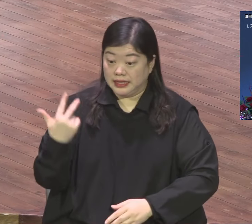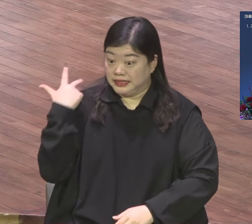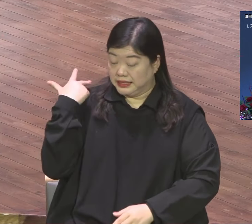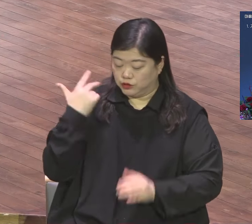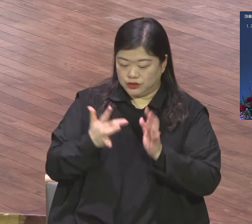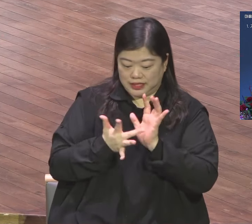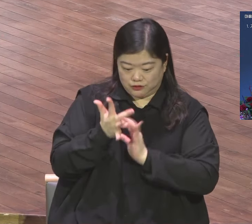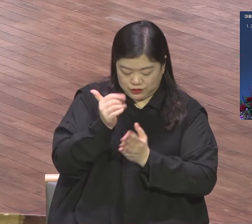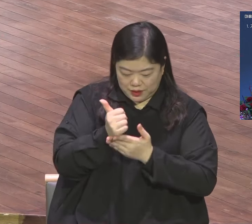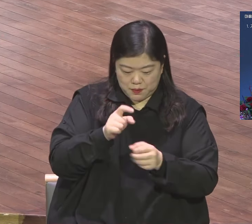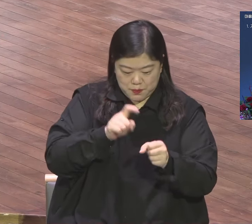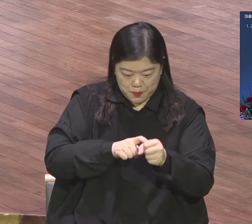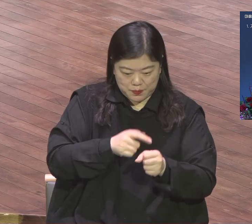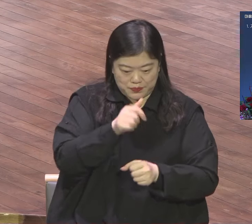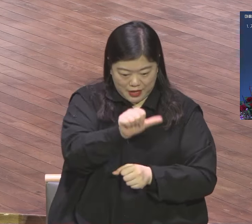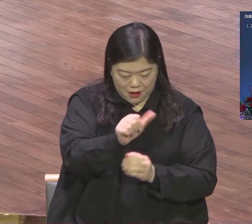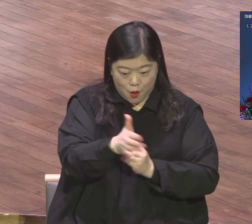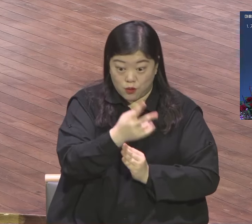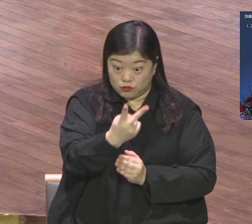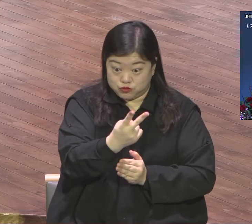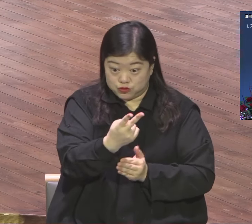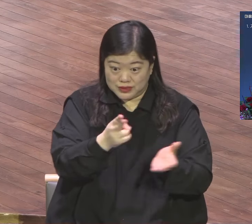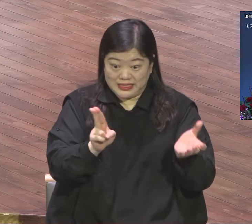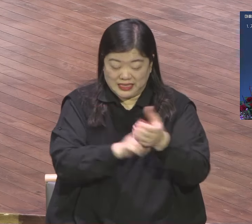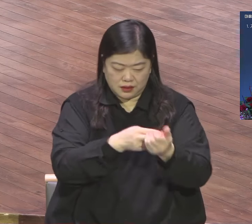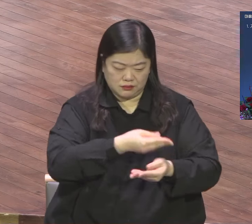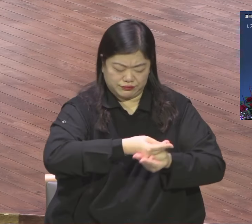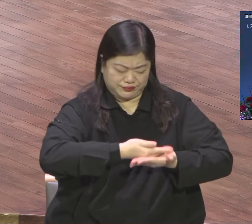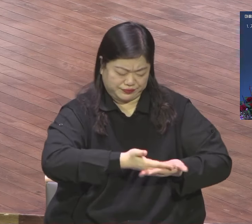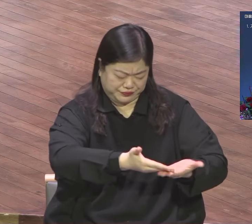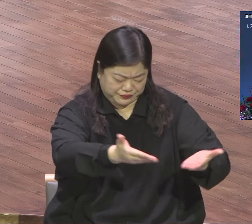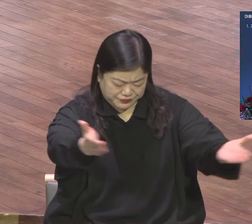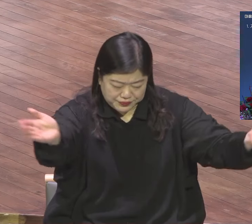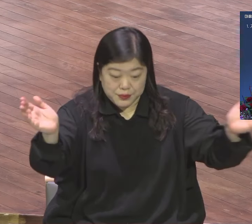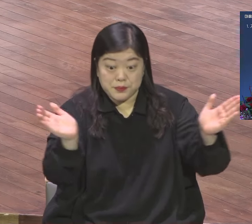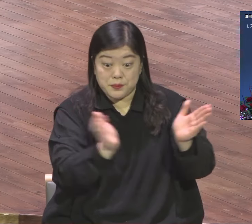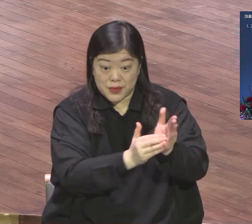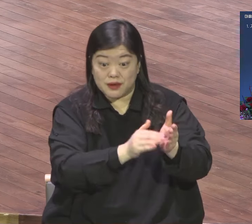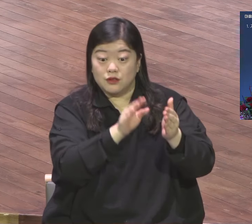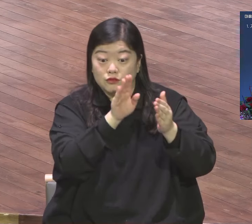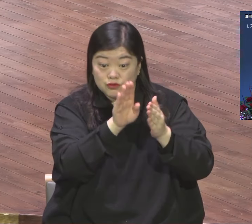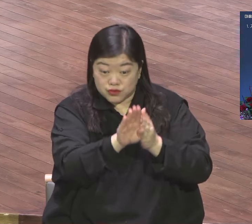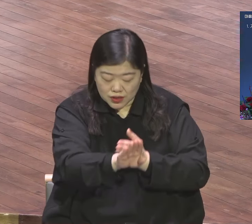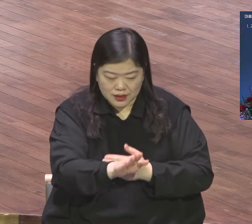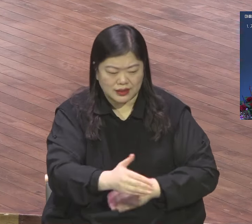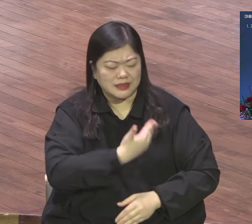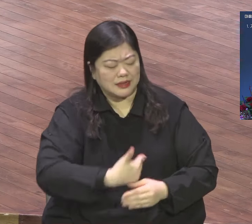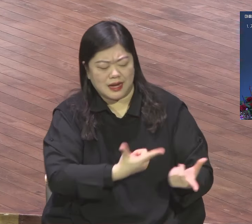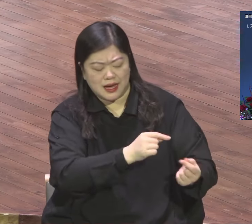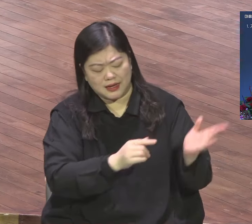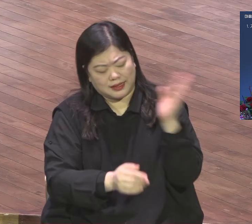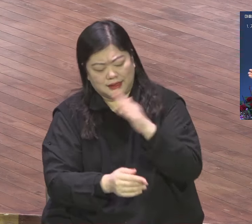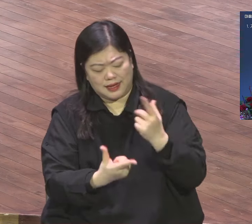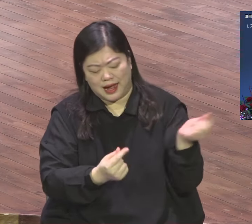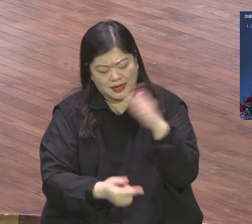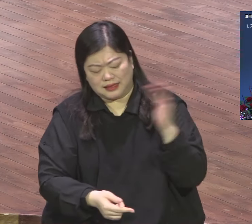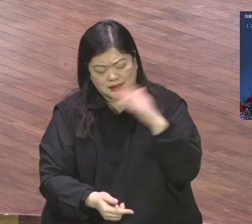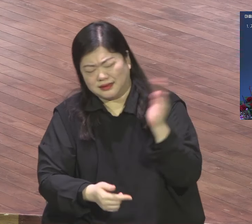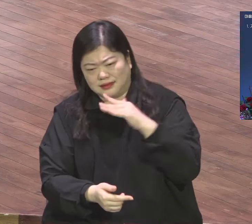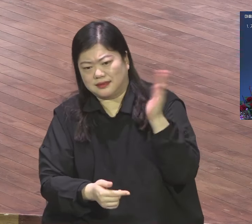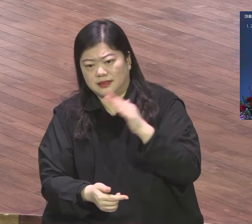있습니다. 재미있는 것이 예수님께서 기적 행하신 이후에 이 제자들을 즉시로